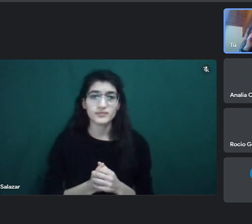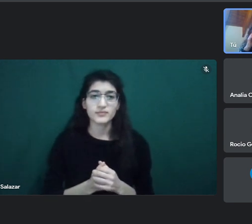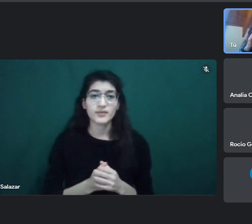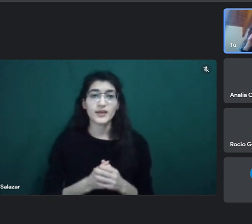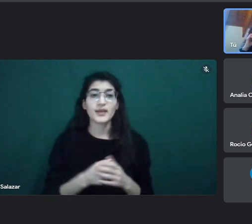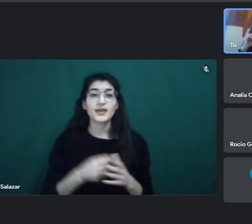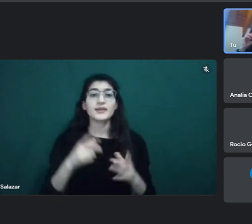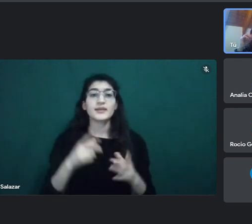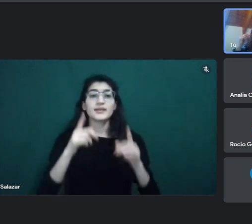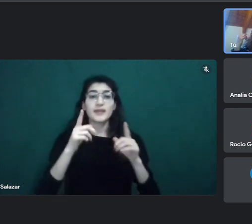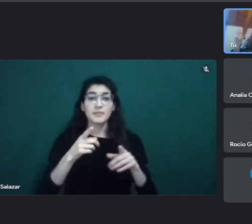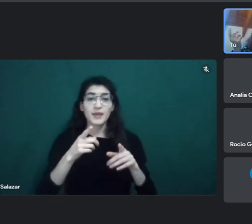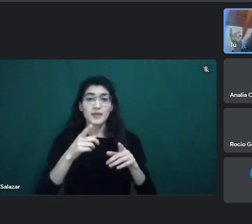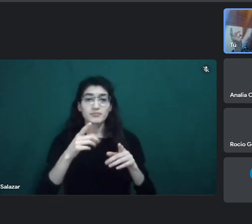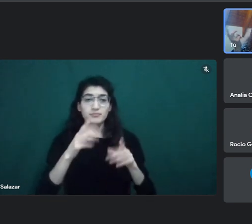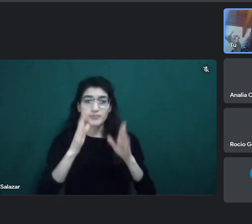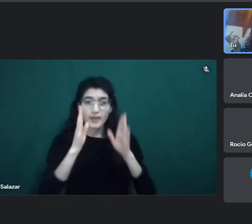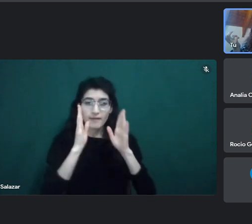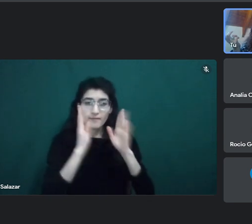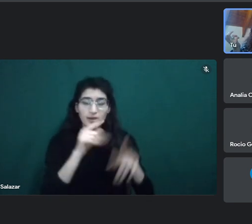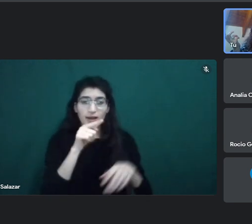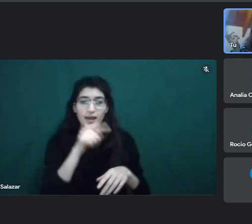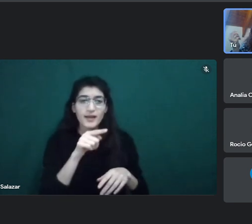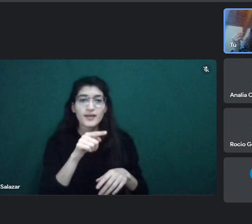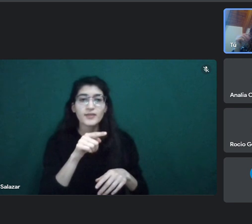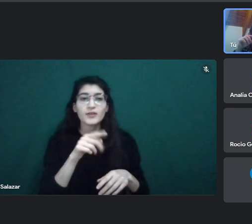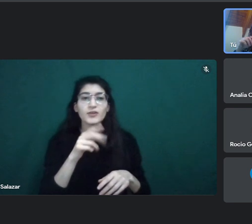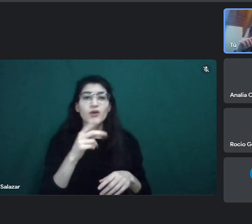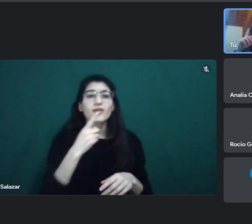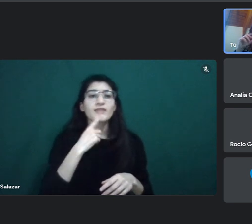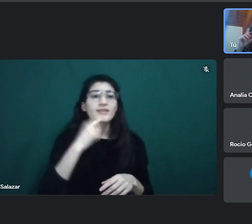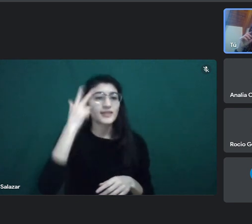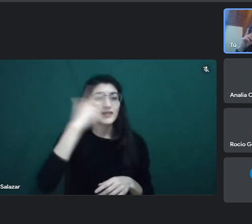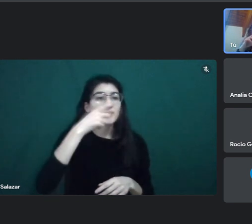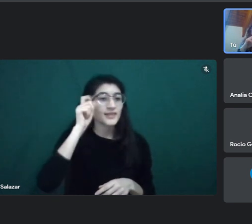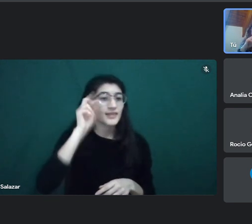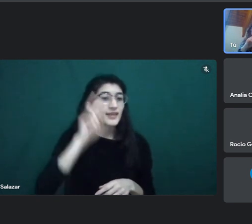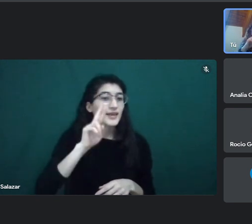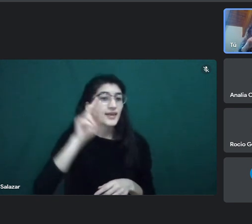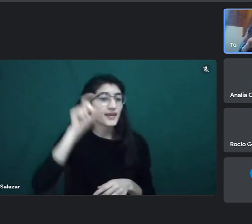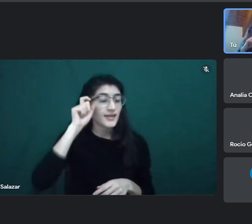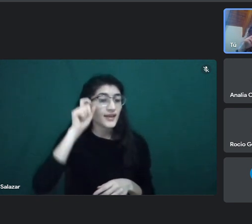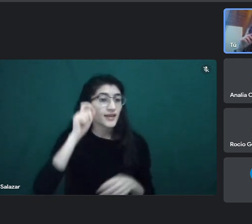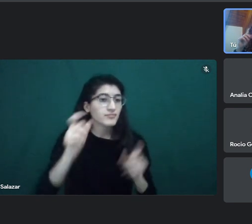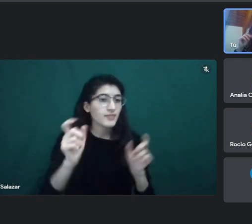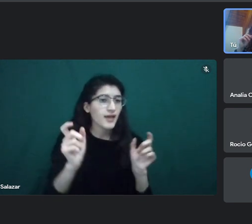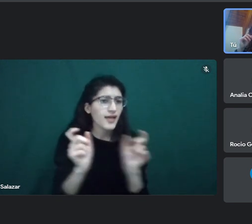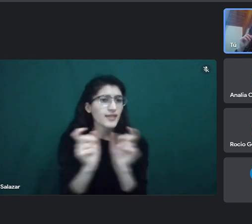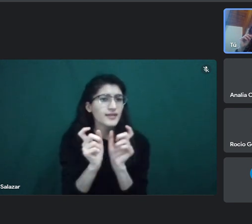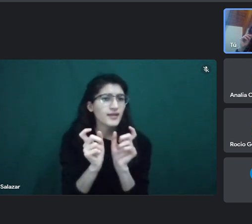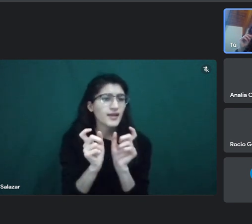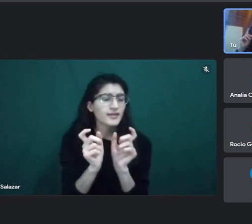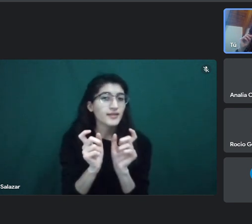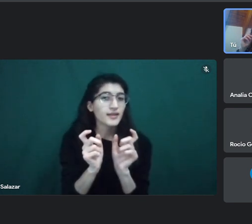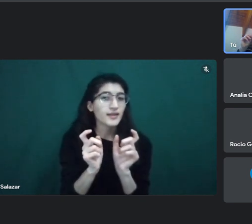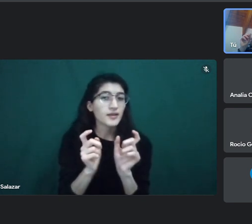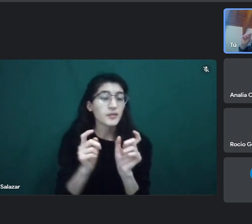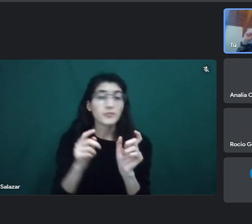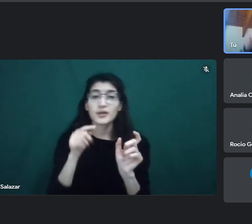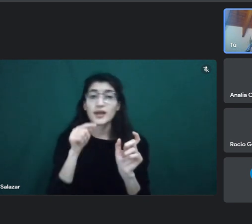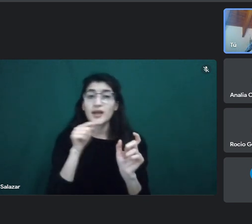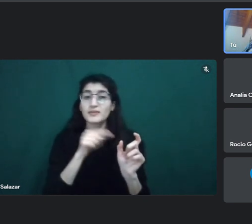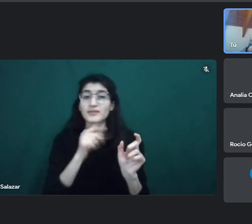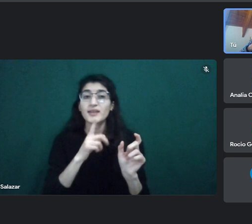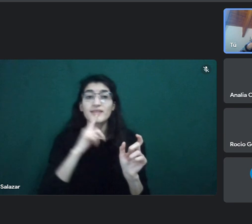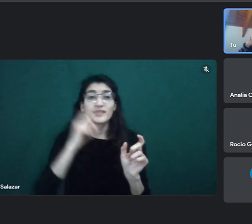cuando tiene el there adelante. Porque there, solo si ustedes lo buscan